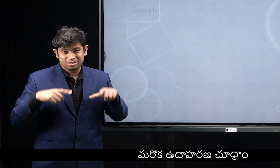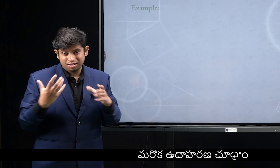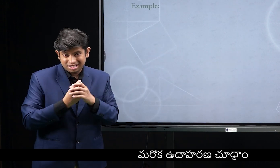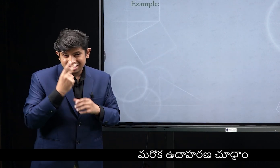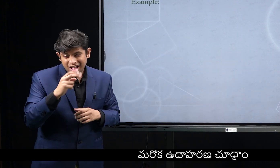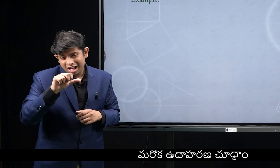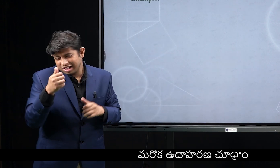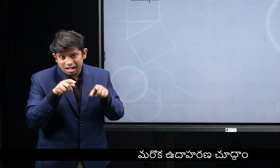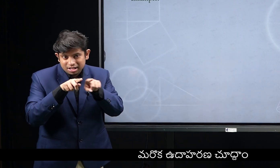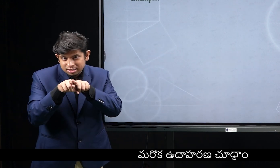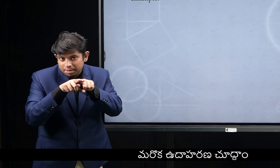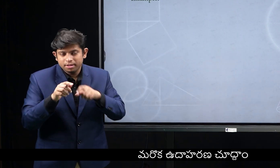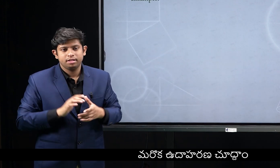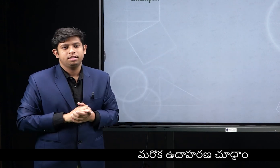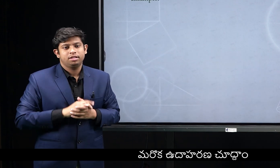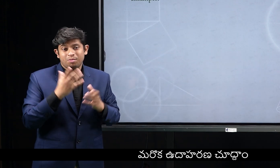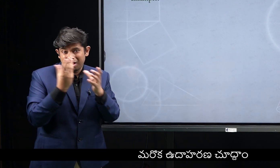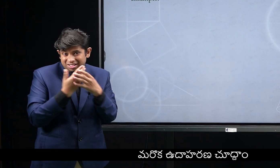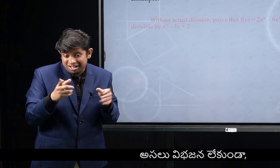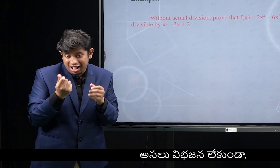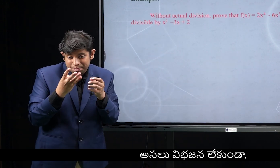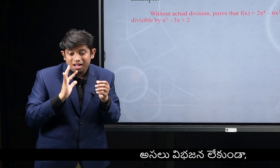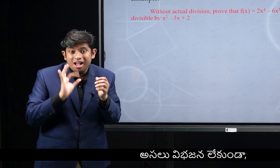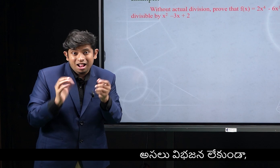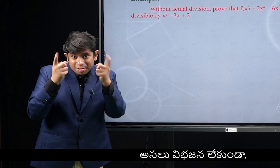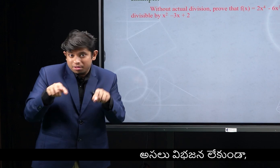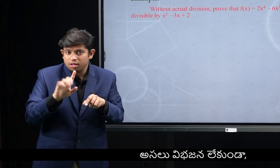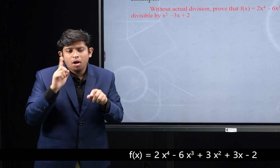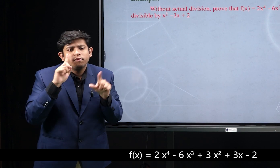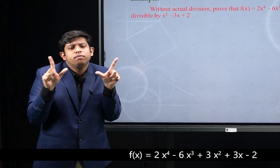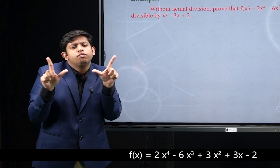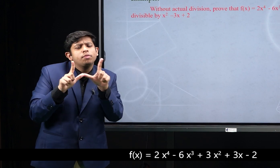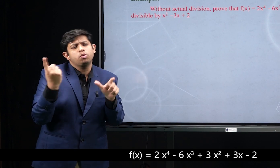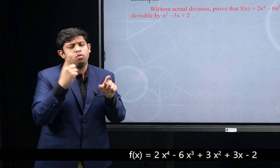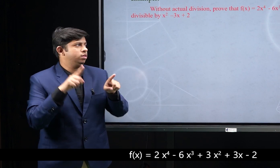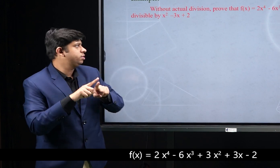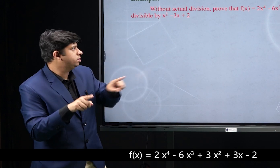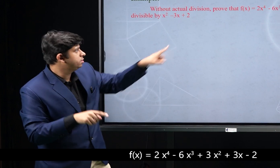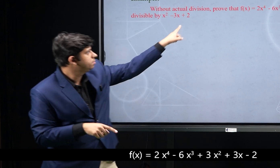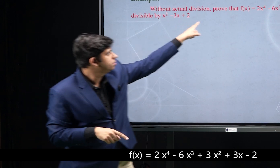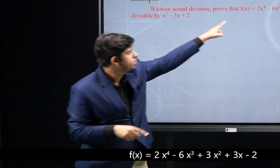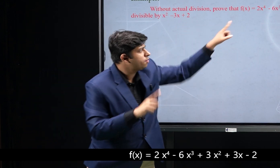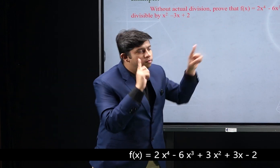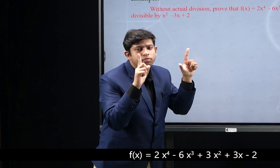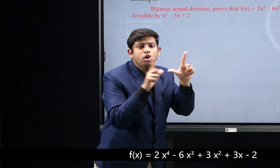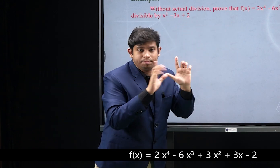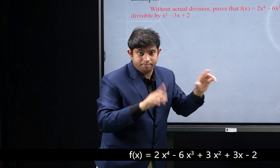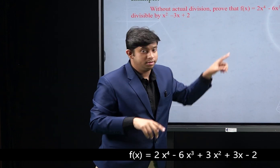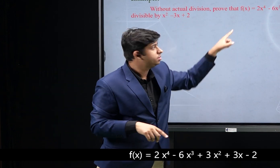మరొక ఎగ్జాంపుల్ చూద్దాం. అసలు విభజన లేకుండా fx ఈజ్ ఈక్వల్ టు 2x పవర్ 4 మైనస్ 6x